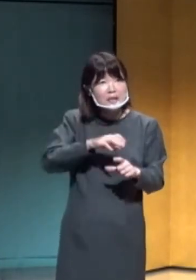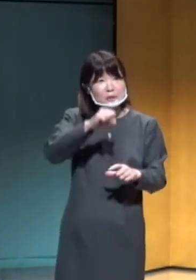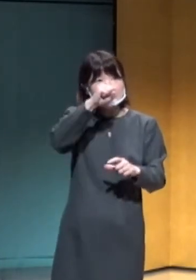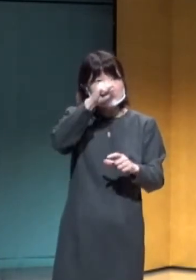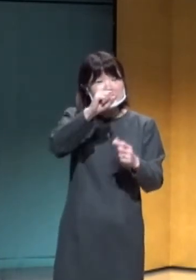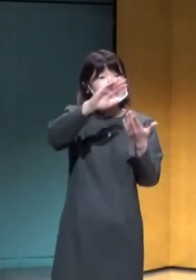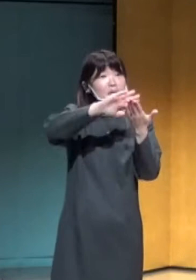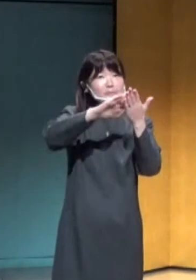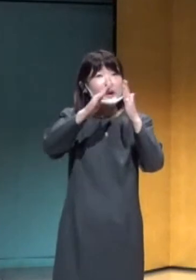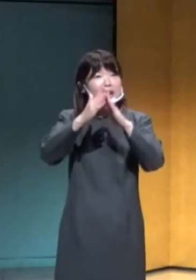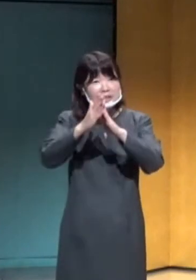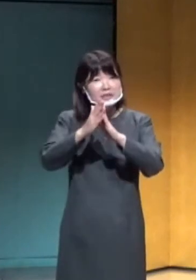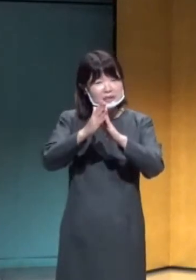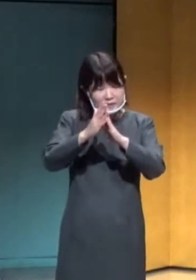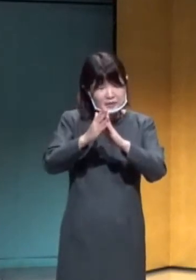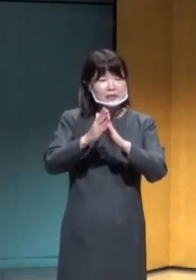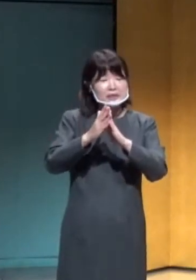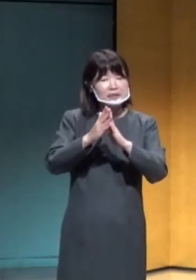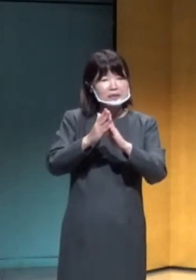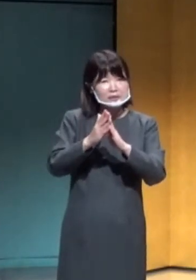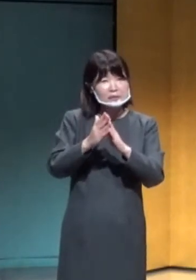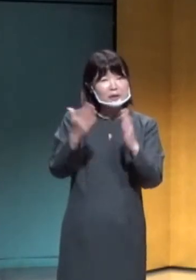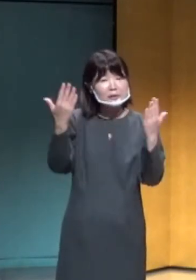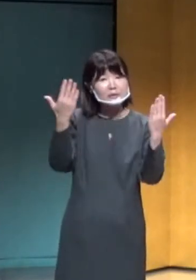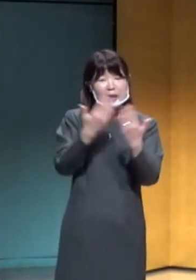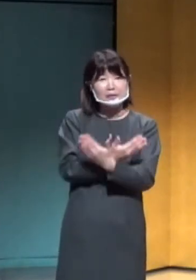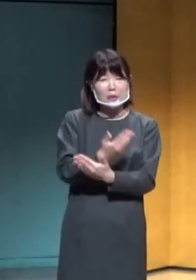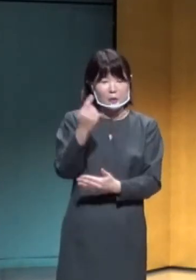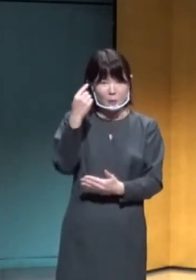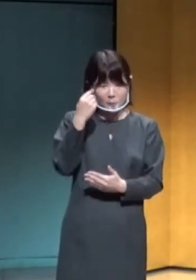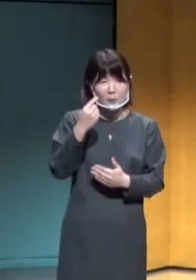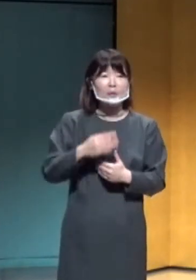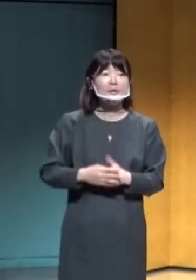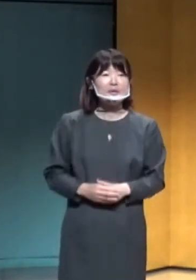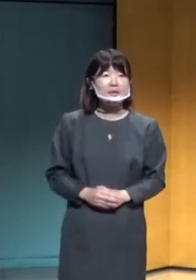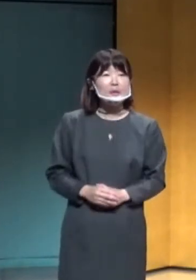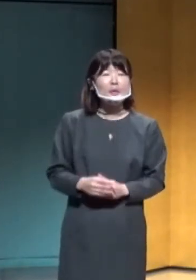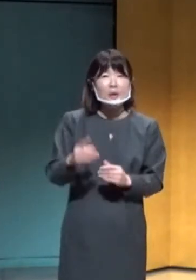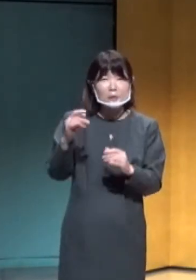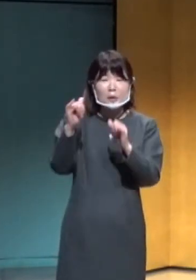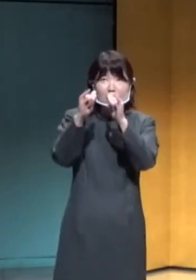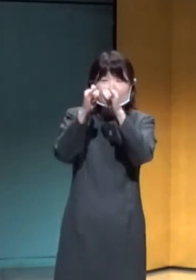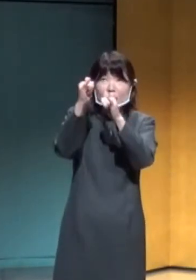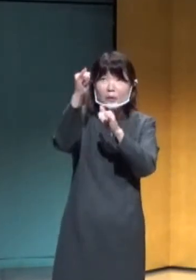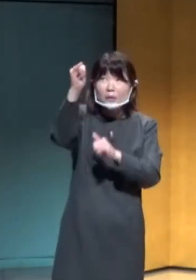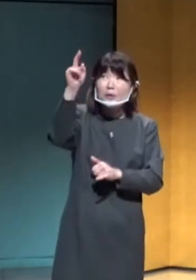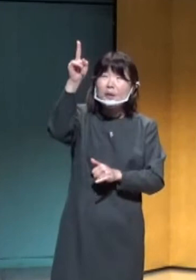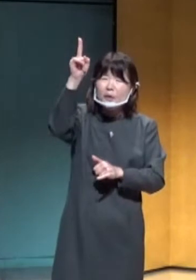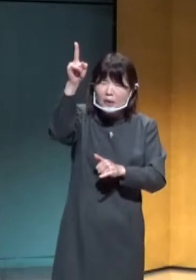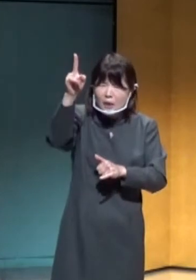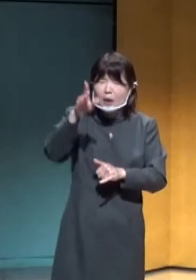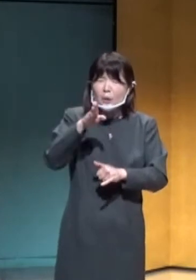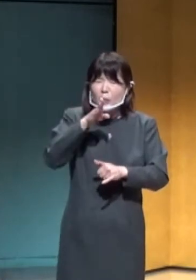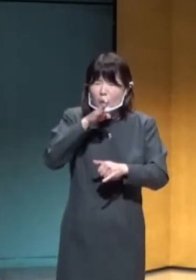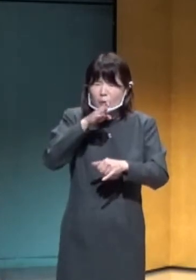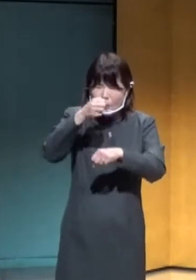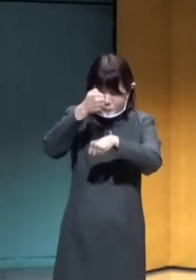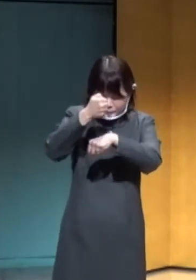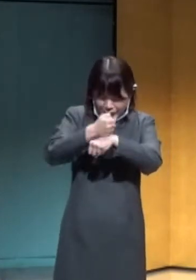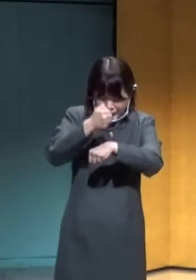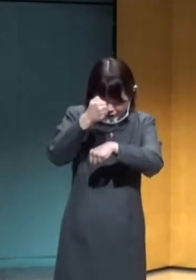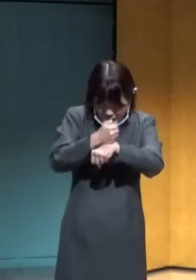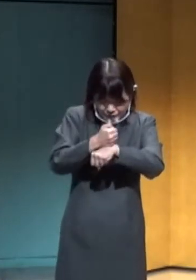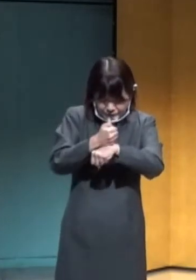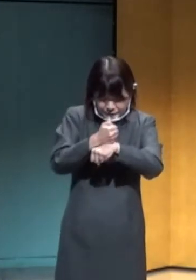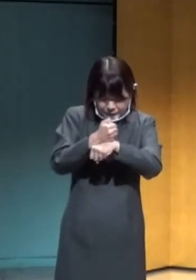今できておるわけでございますが、これは本当に先人の皆さんのご苦労の賜物であろう